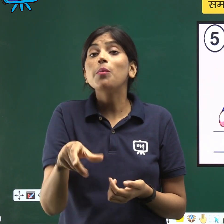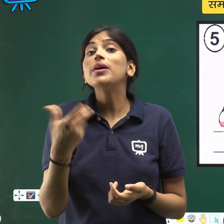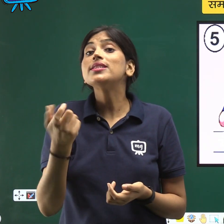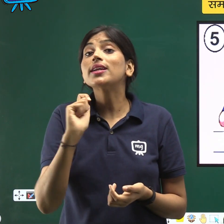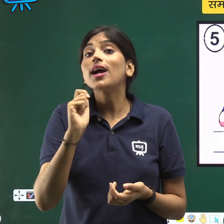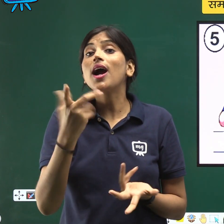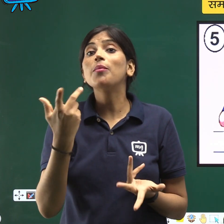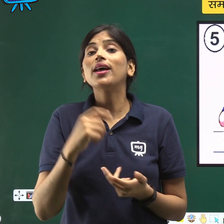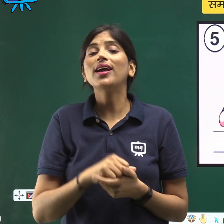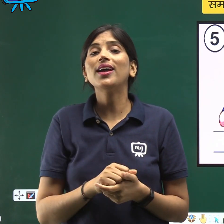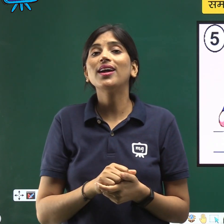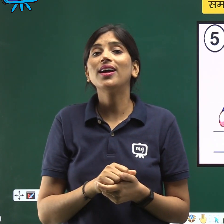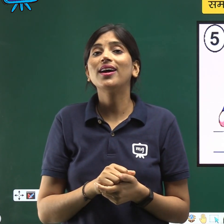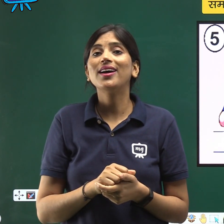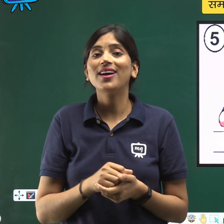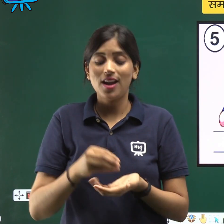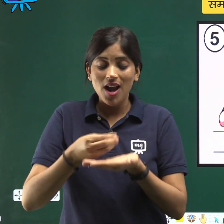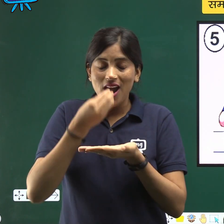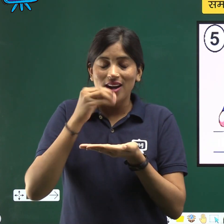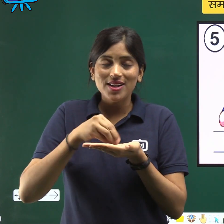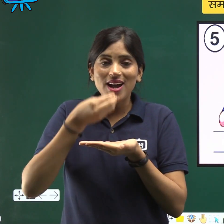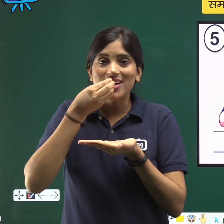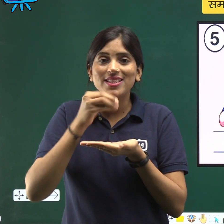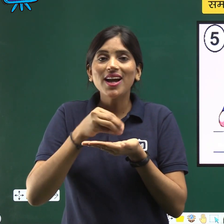रहा है? नाश्ता कर